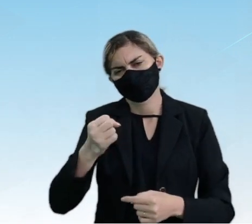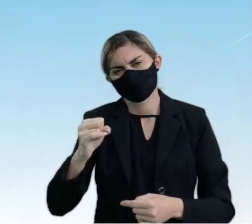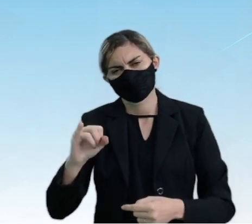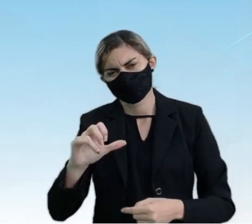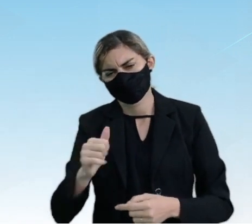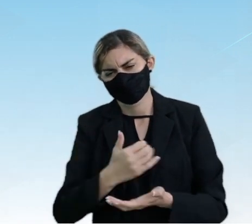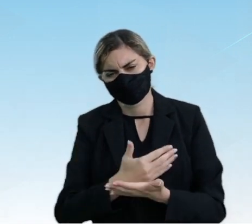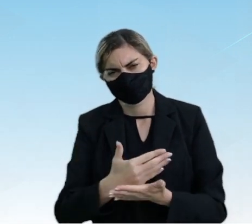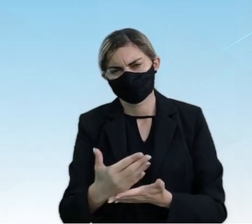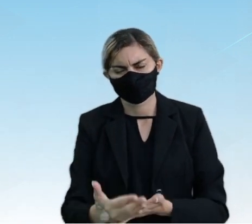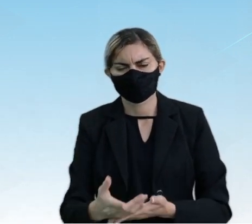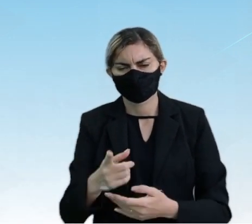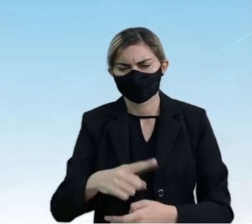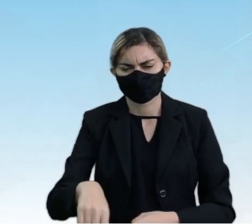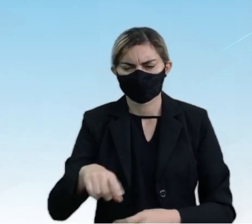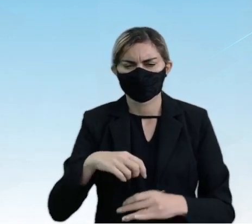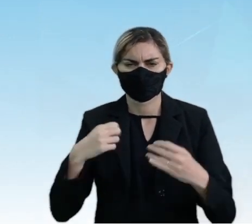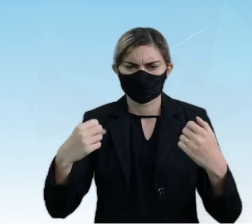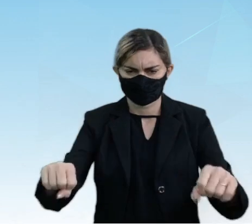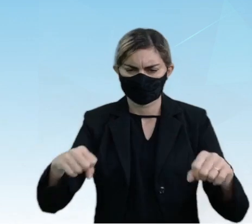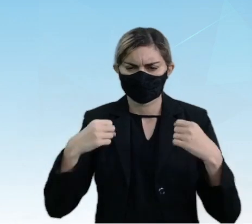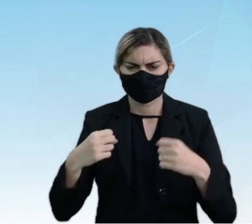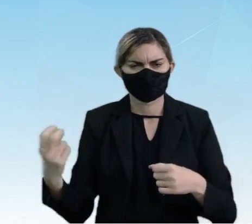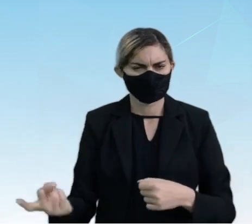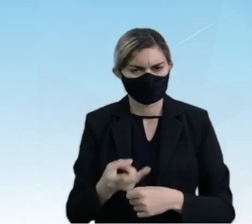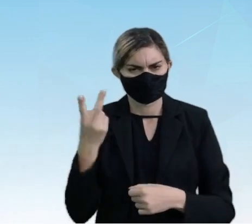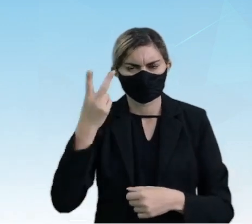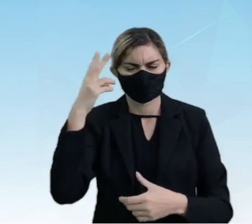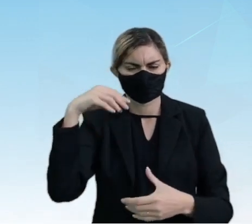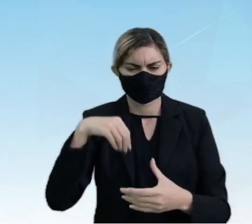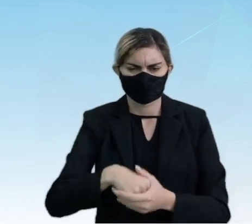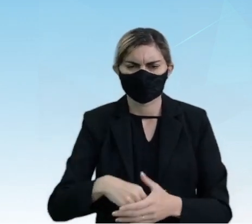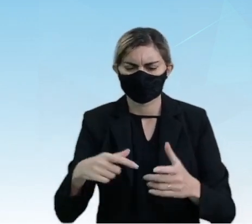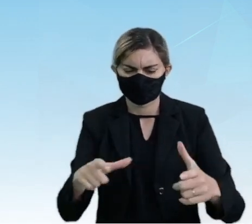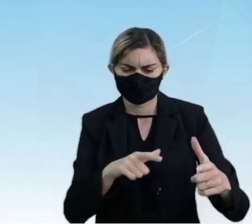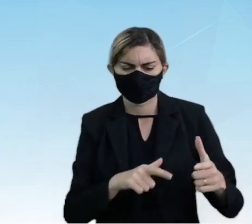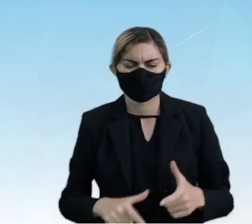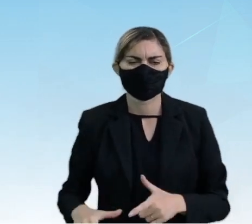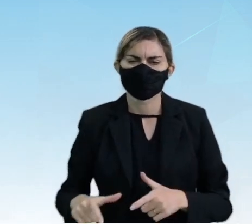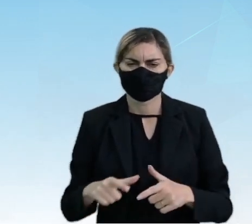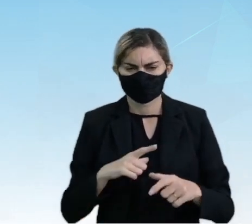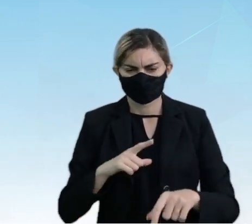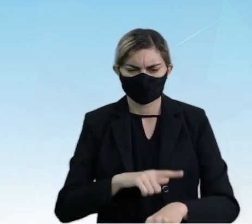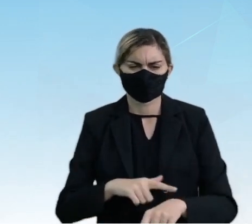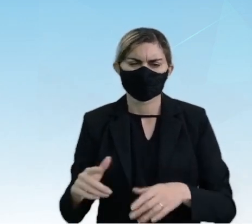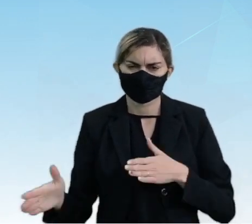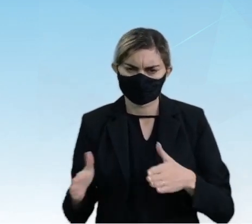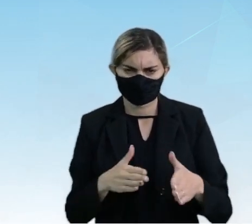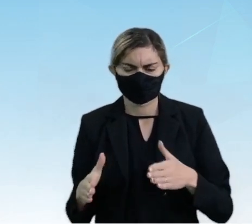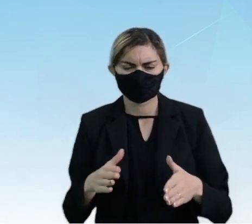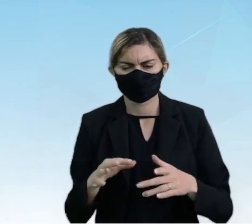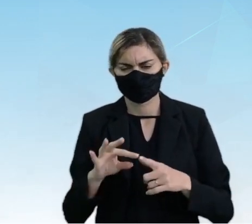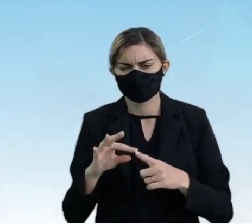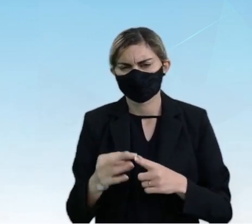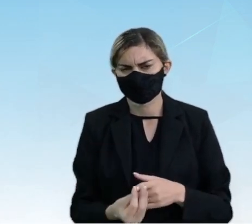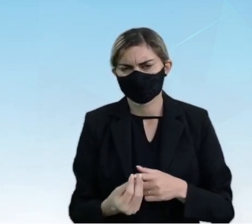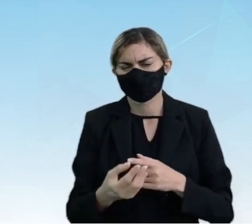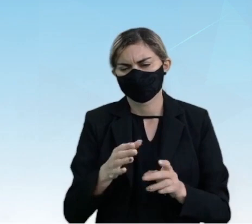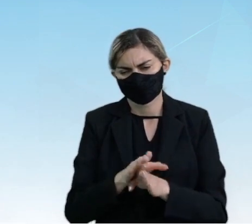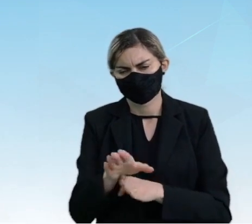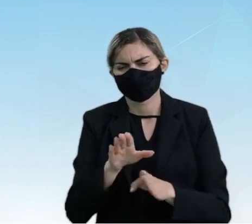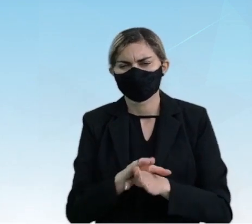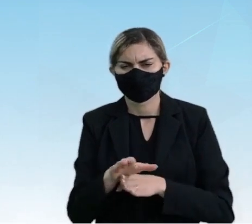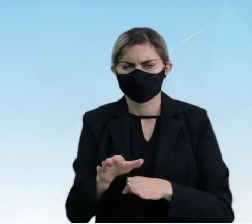do começo, né? A educação física voltou a ser valorizada dentro dos ambientes nesse tempo aí. A atividade física ela